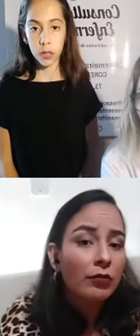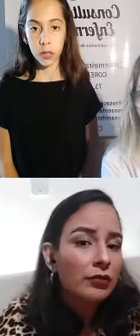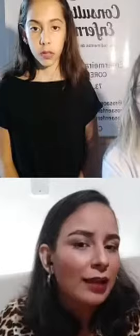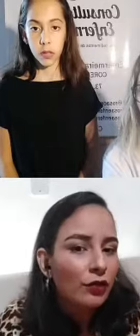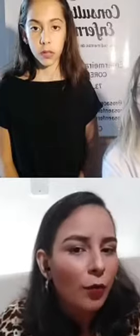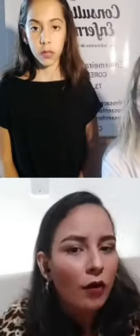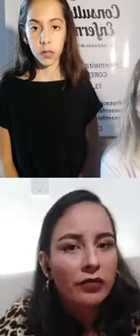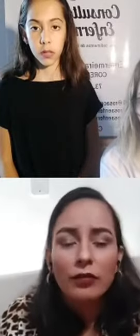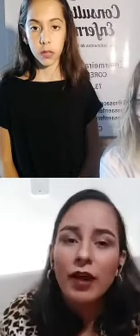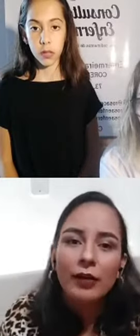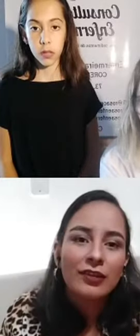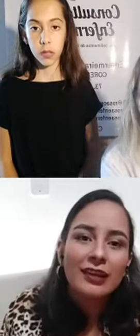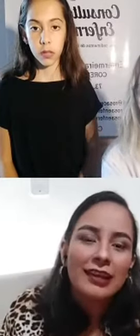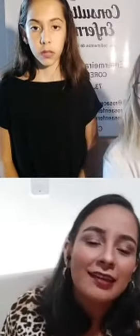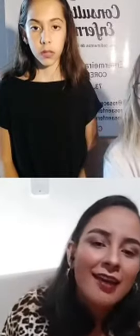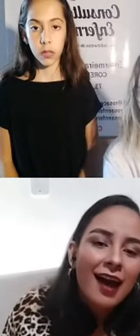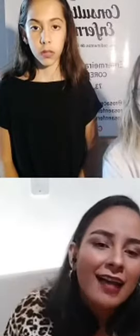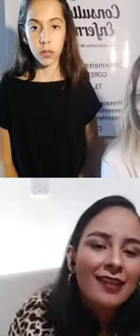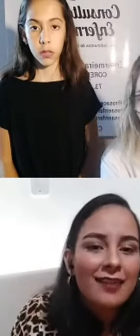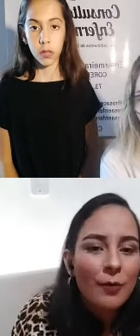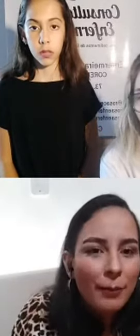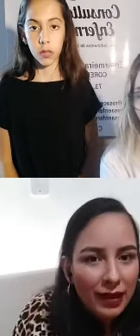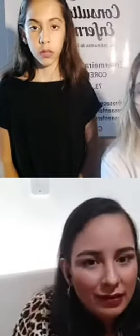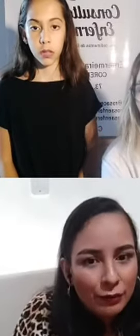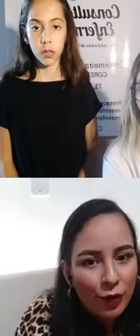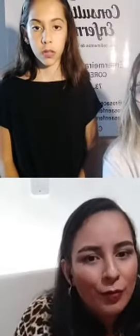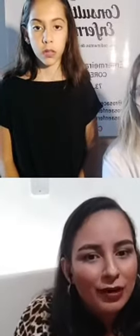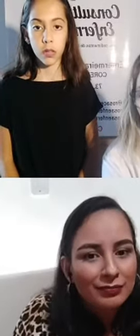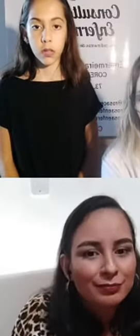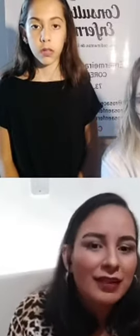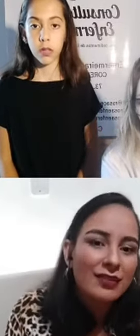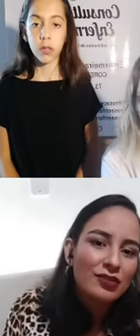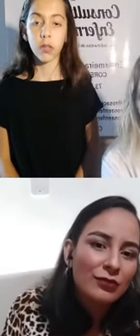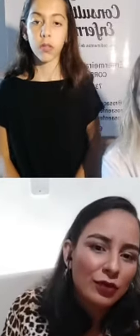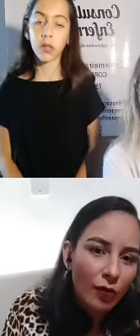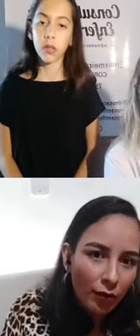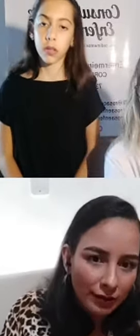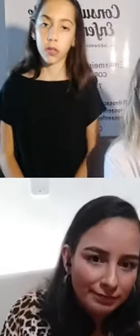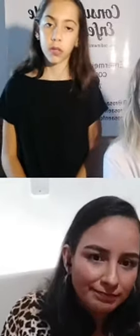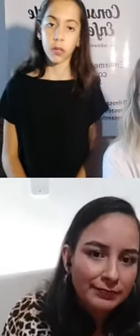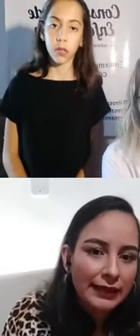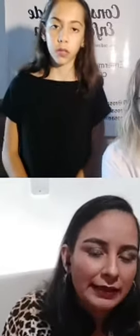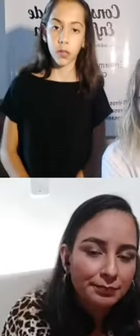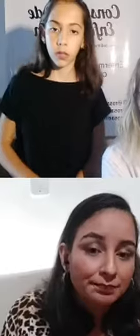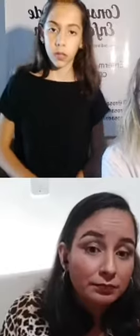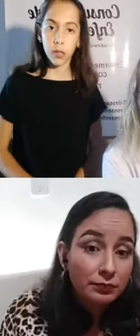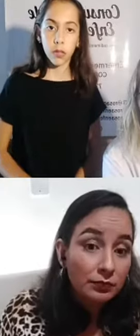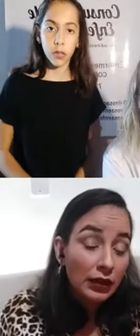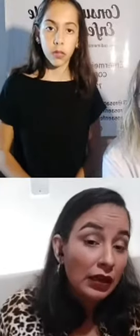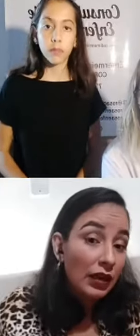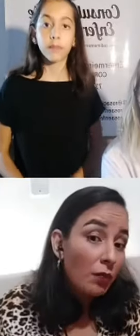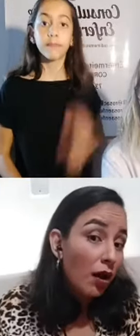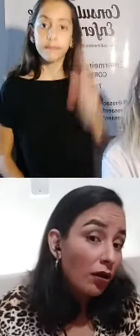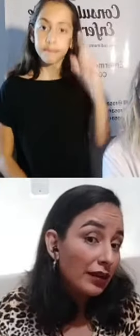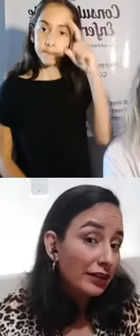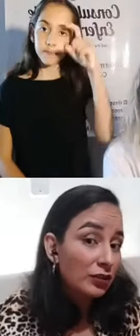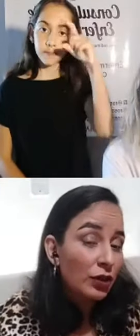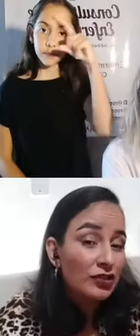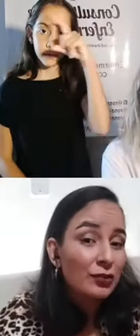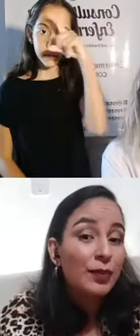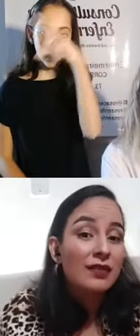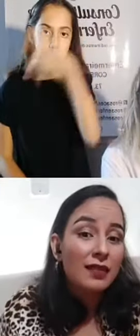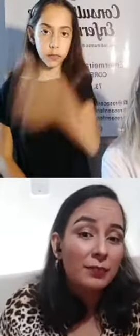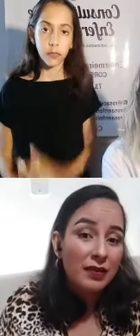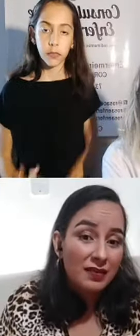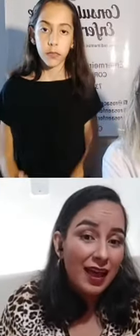celular, com dados móveis, não vai conseguir acessar uma plataforma para assistir videoaula, né? Exato. Uma outra questão que a